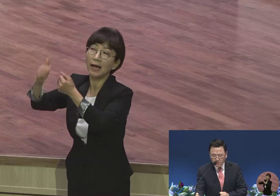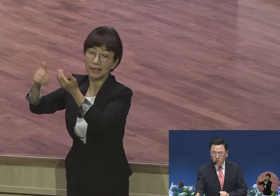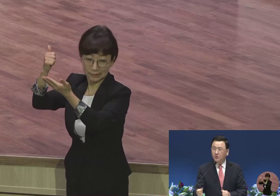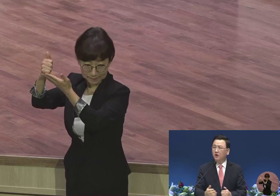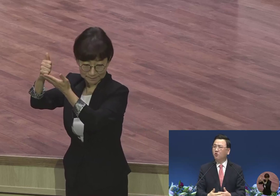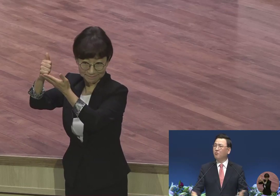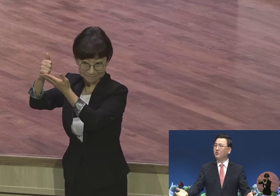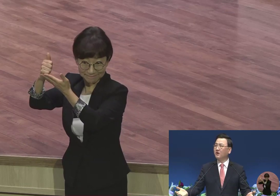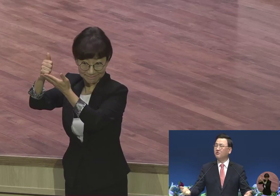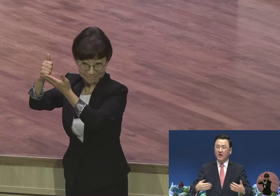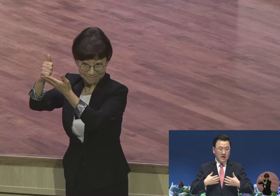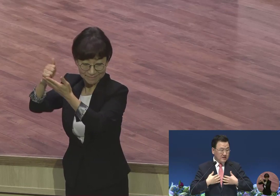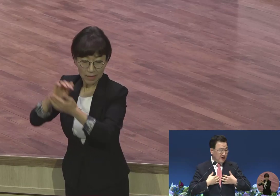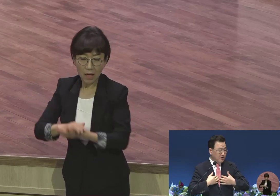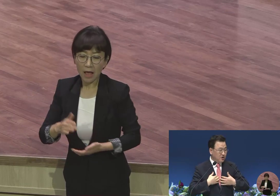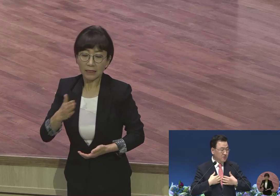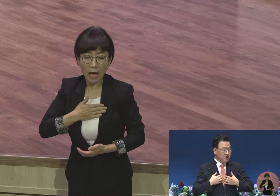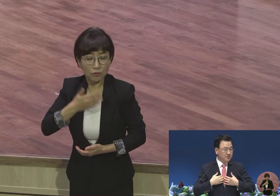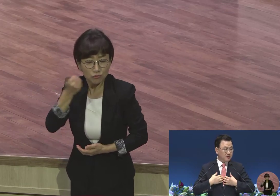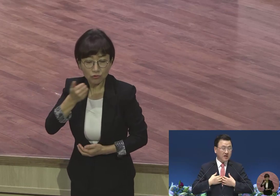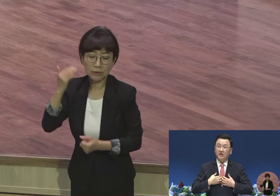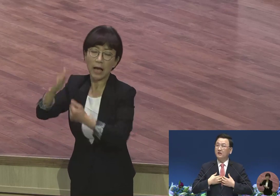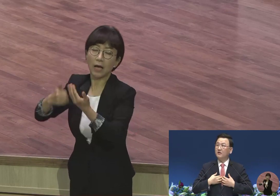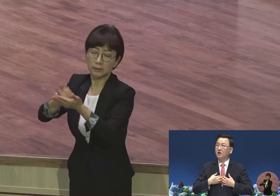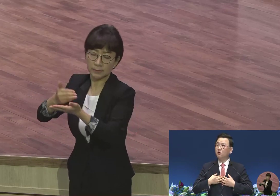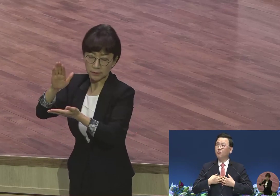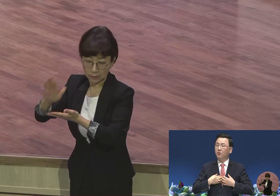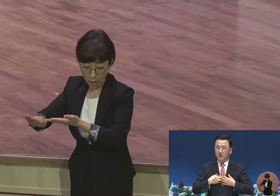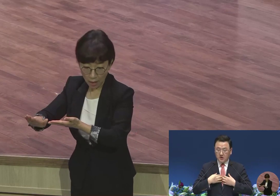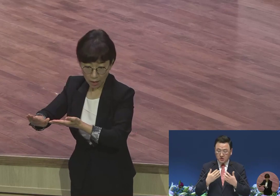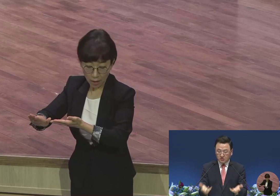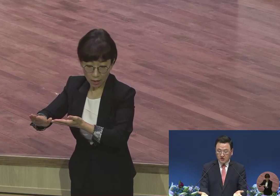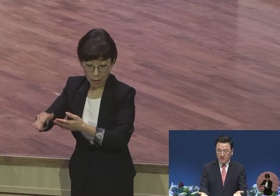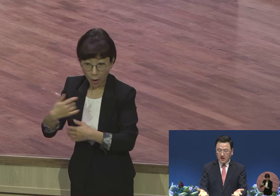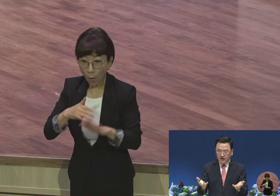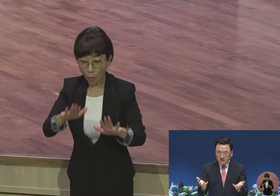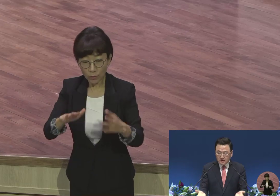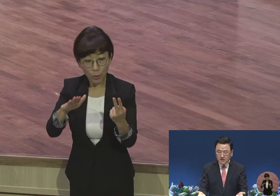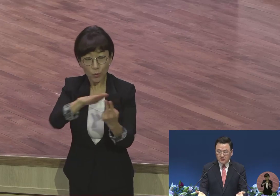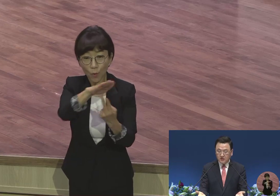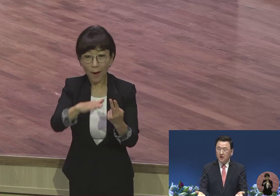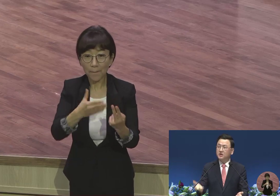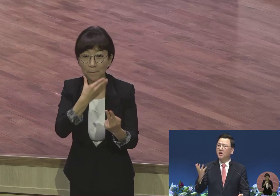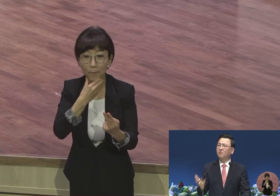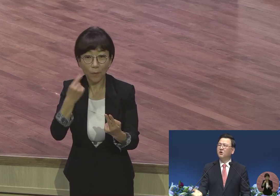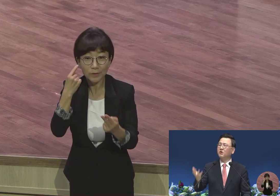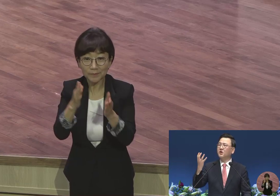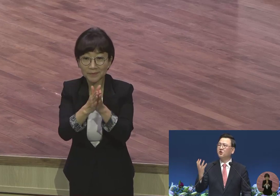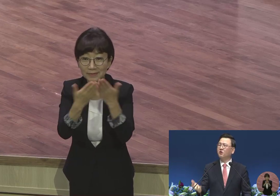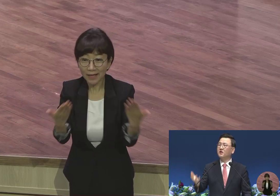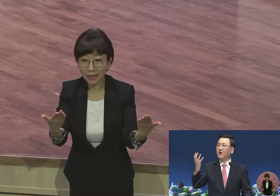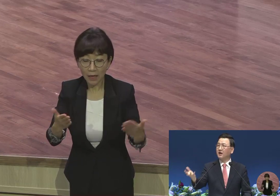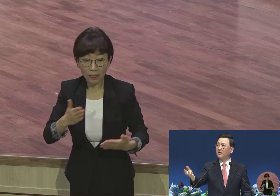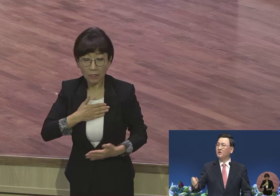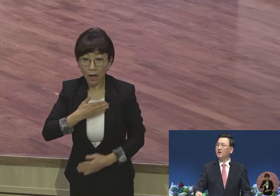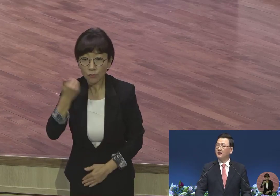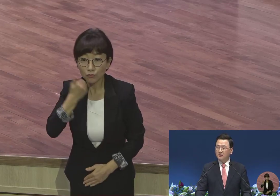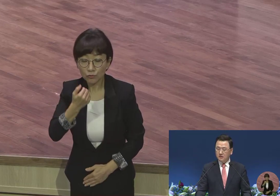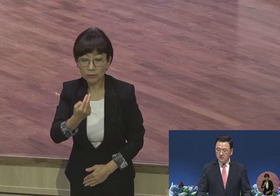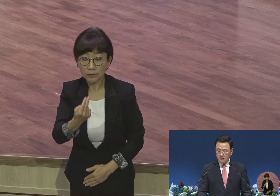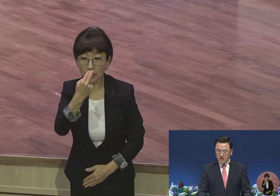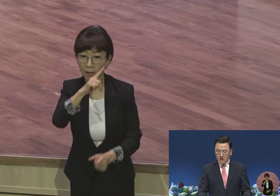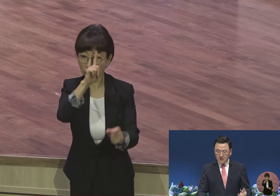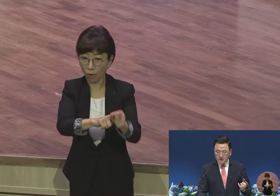에임이가 요한복음에 7번 나오는 거예요. 예수님이 직접 자기를 7번 이렇게 선언합니다. 나는 생명의 떡인